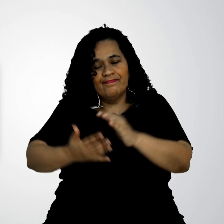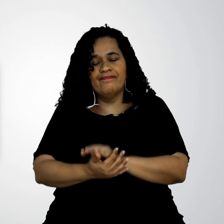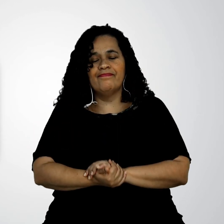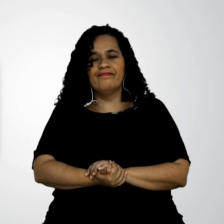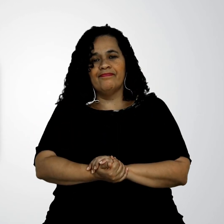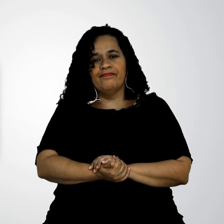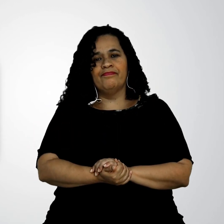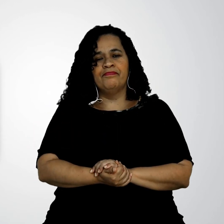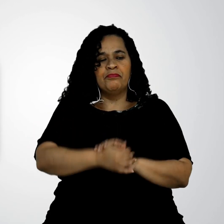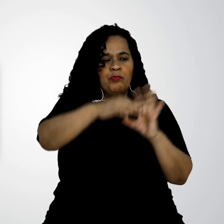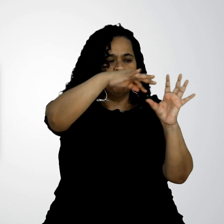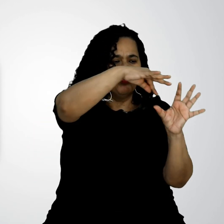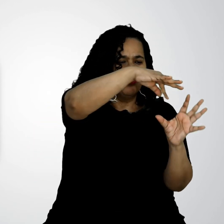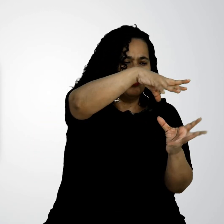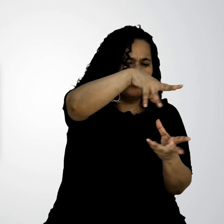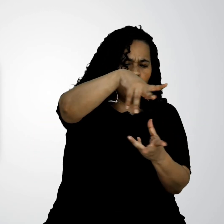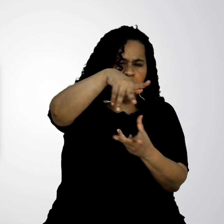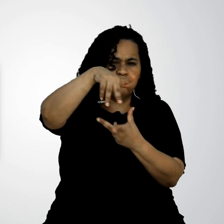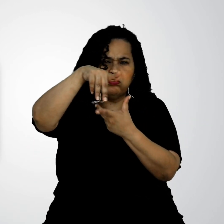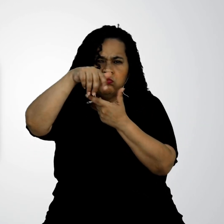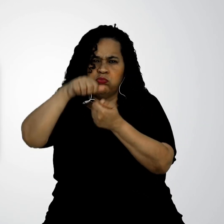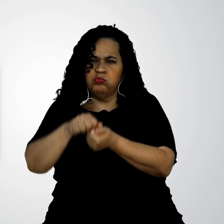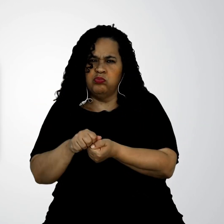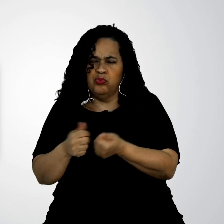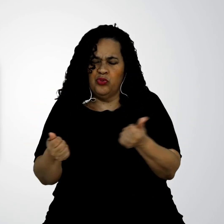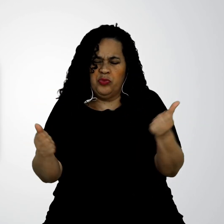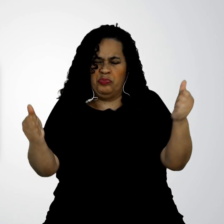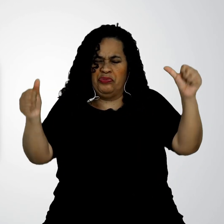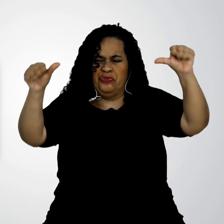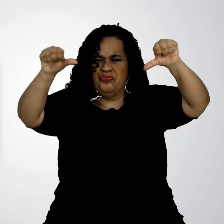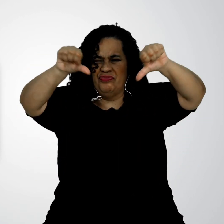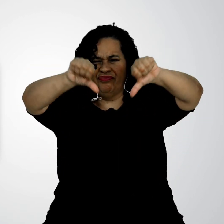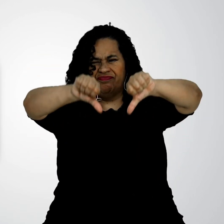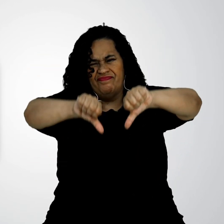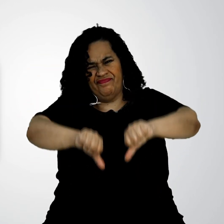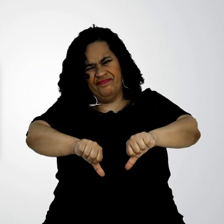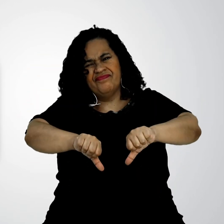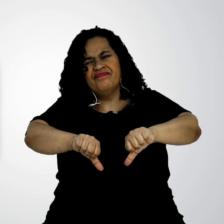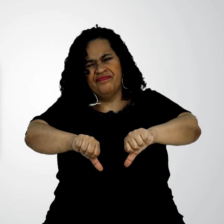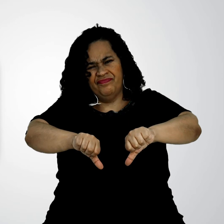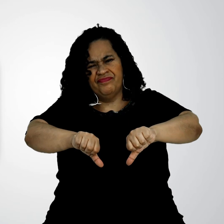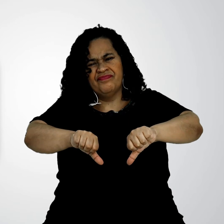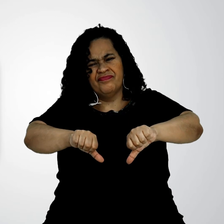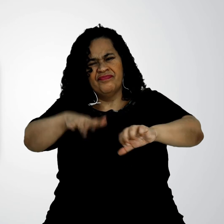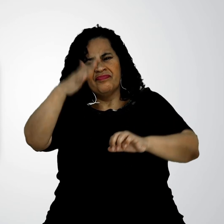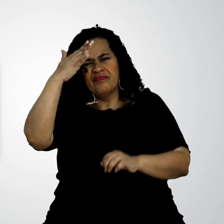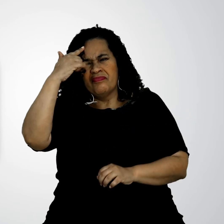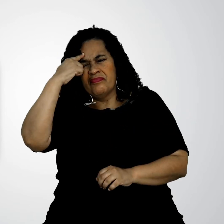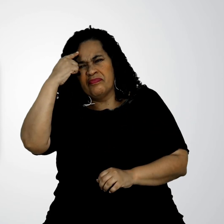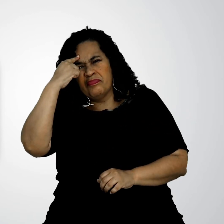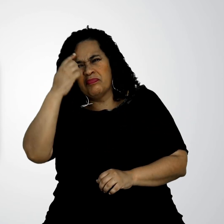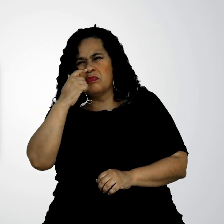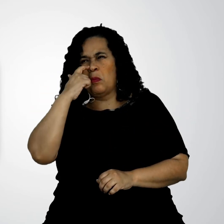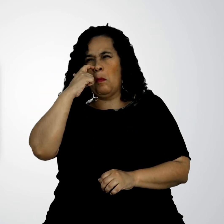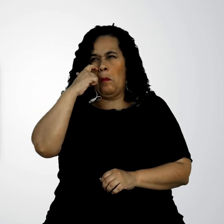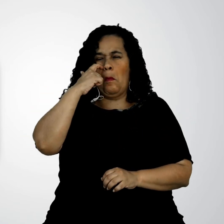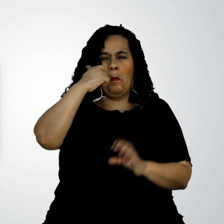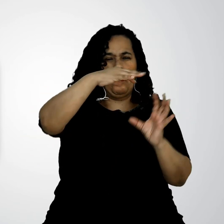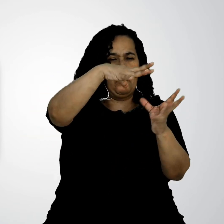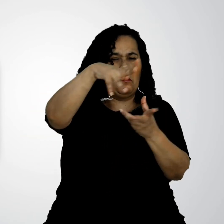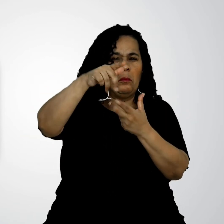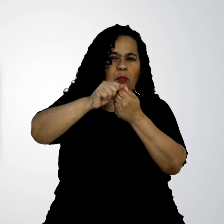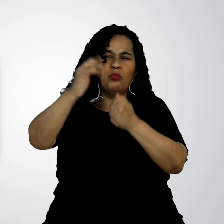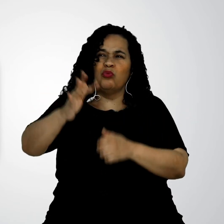O mundo ele vai de mal a pior. Essa ideia que algumas pessoas têm de que o mundo de alguma maneira vai se organizar é falsa. Muito pelo